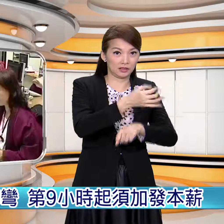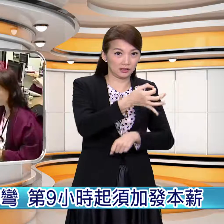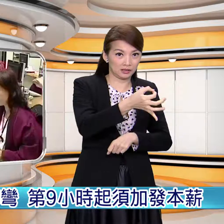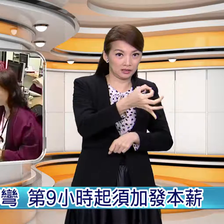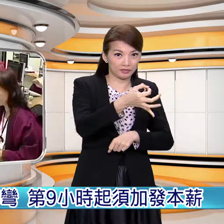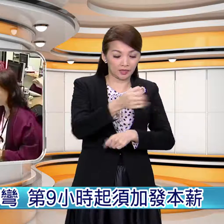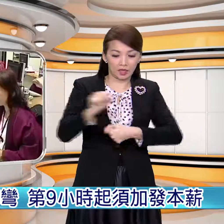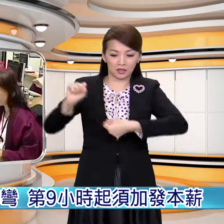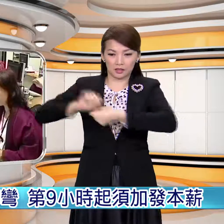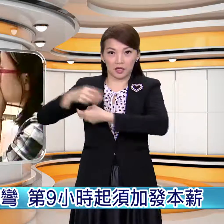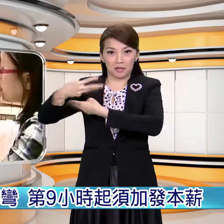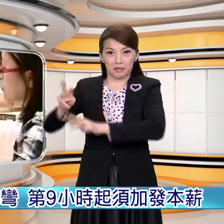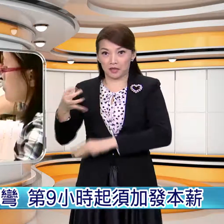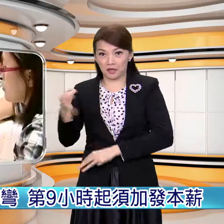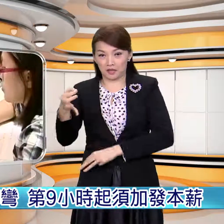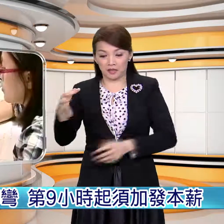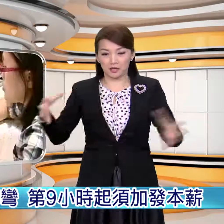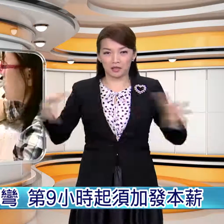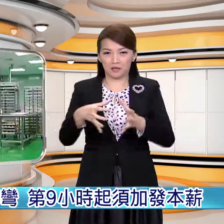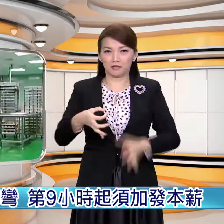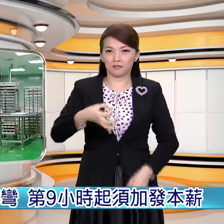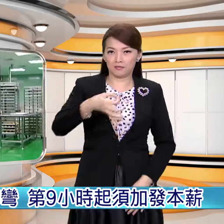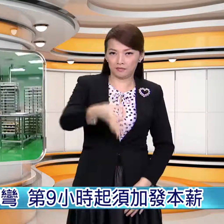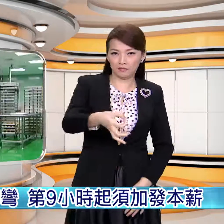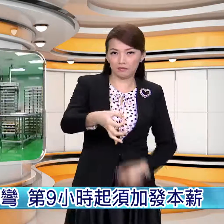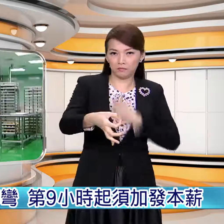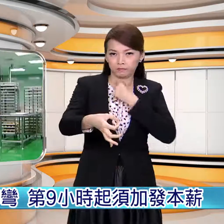要照给本薪，还要再加给加班费。